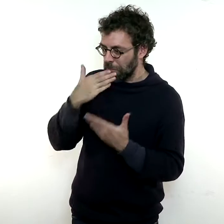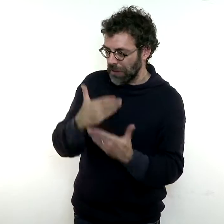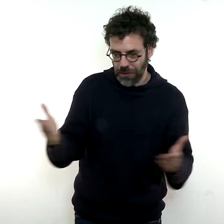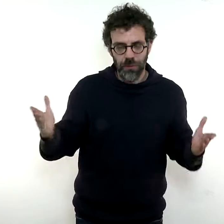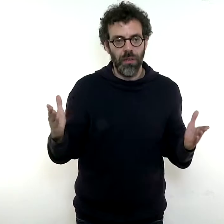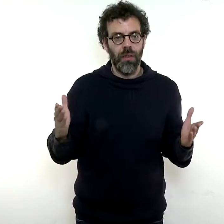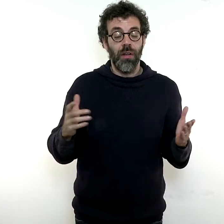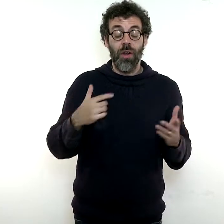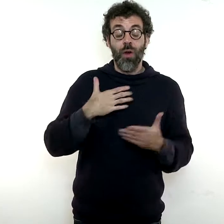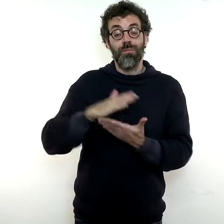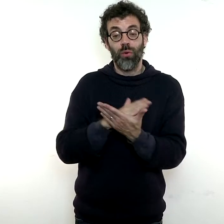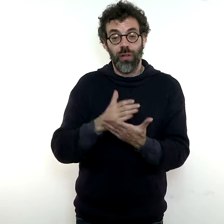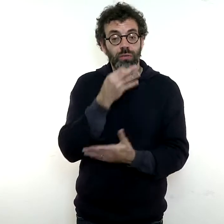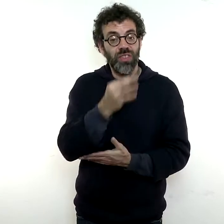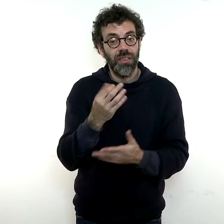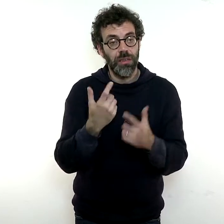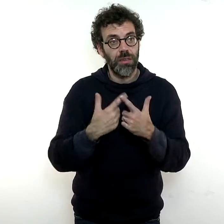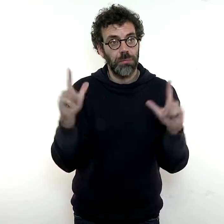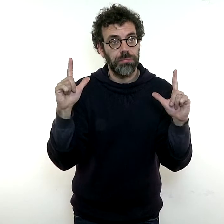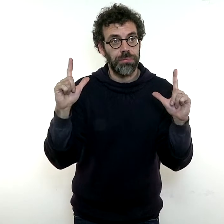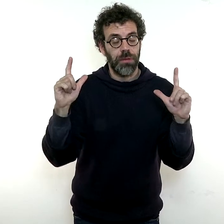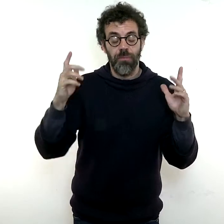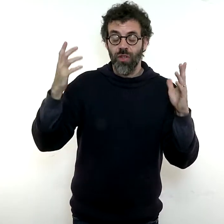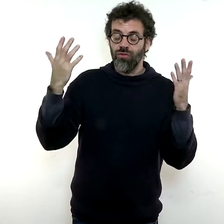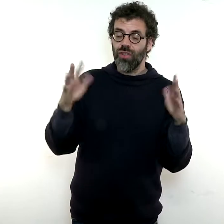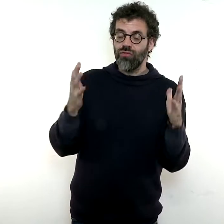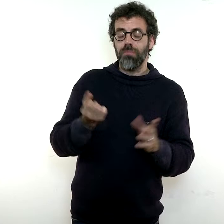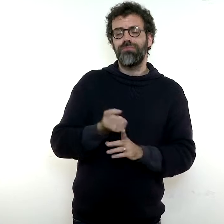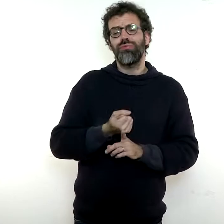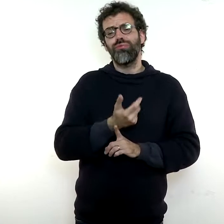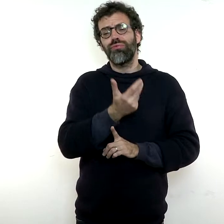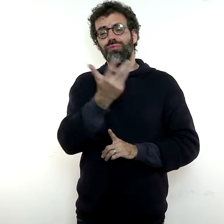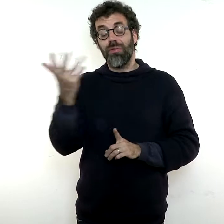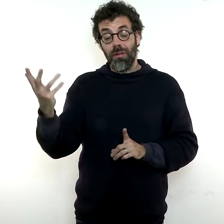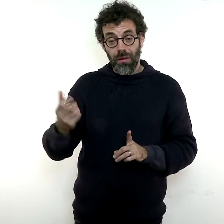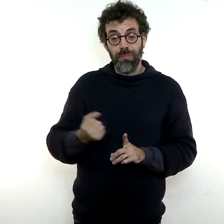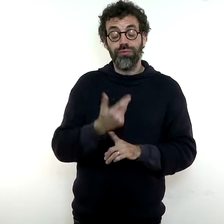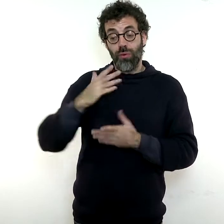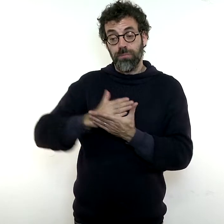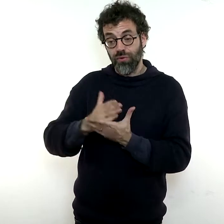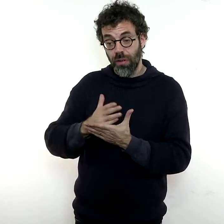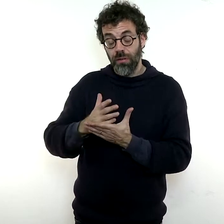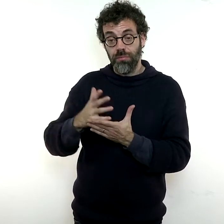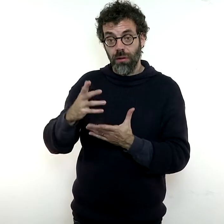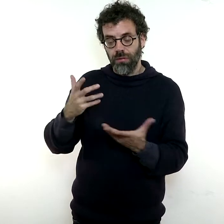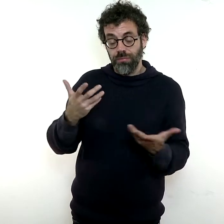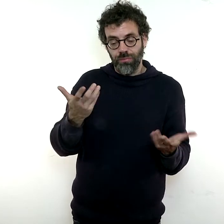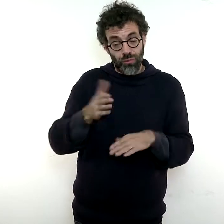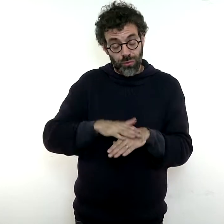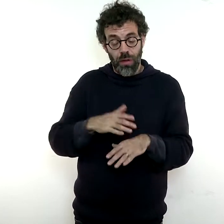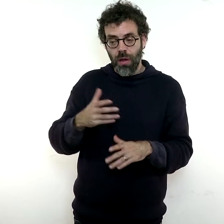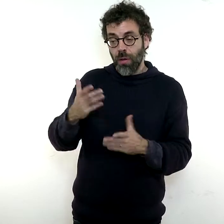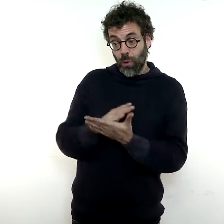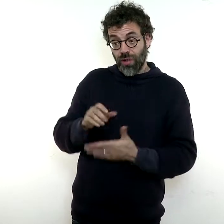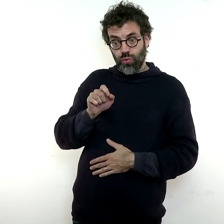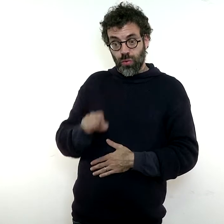librement, fait partie de beaucoup de projets qui sont déjà sortis. Et là, c'est quand même 90 000 € qui sont sortis du budget, c'est quand même important, il fallait le